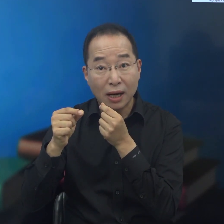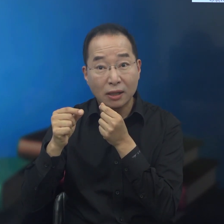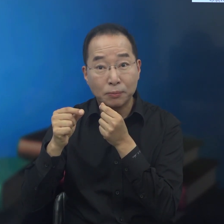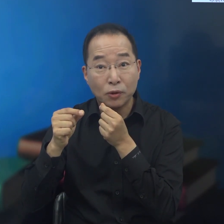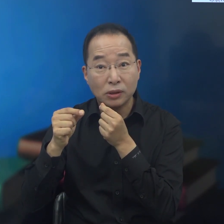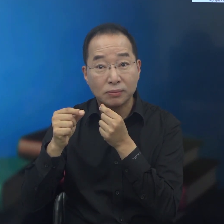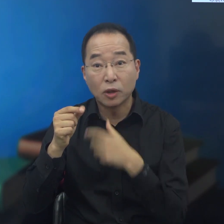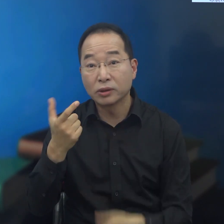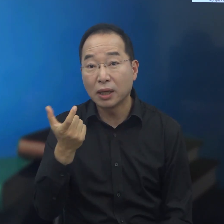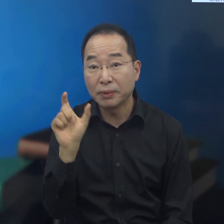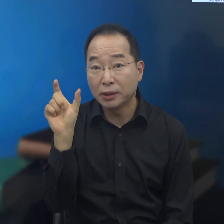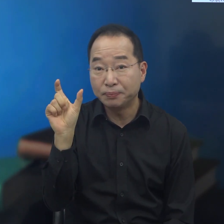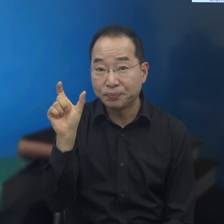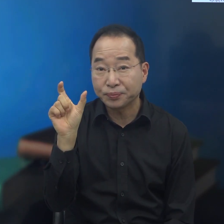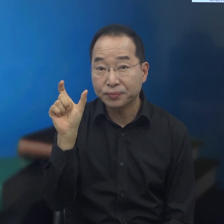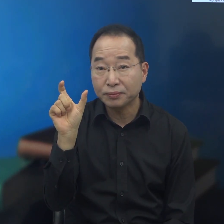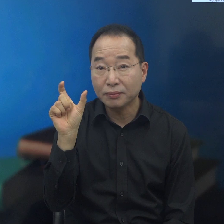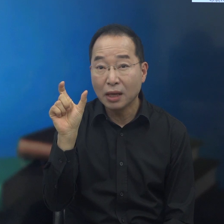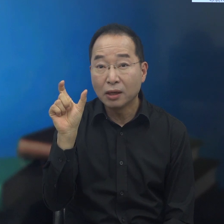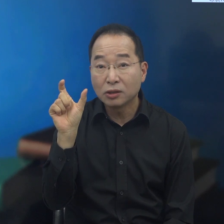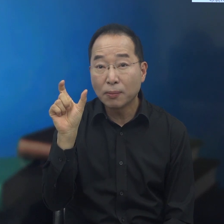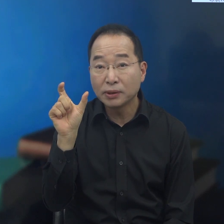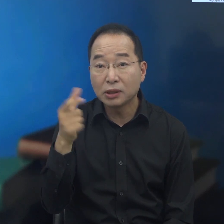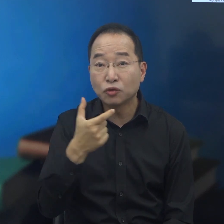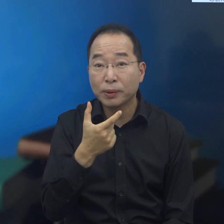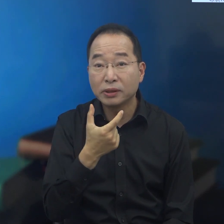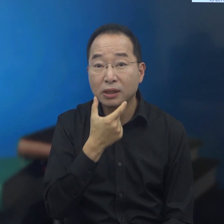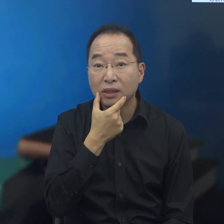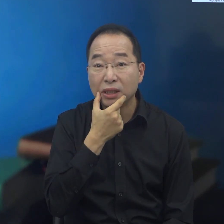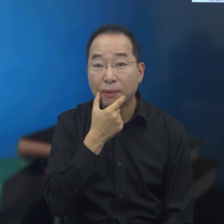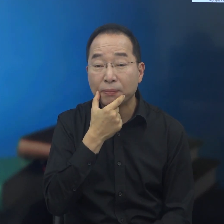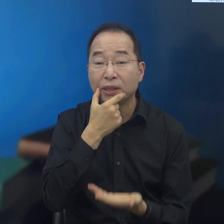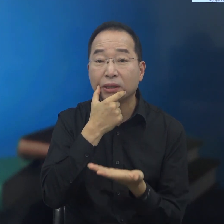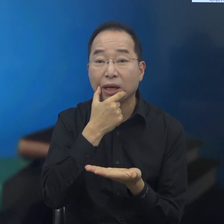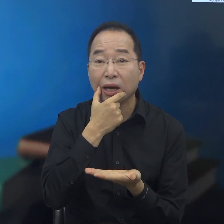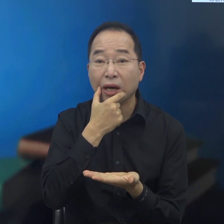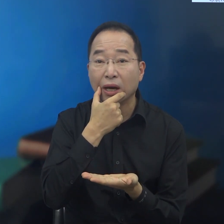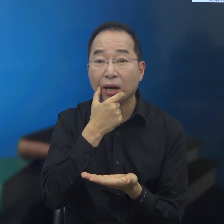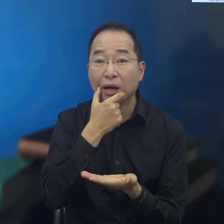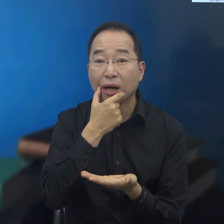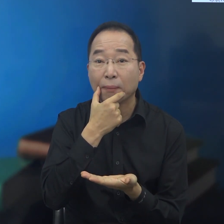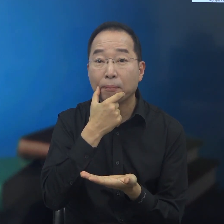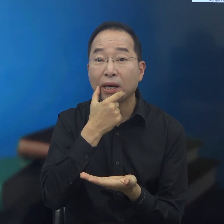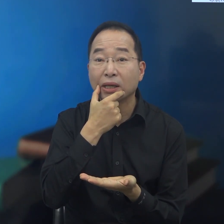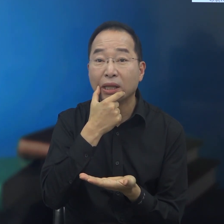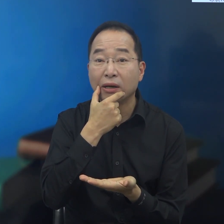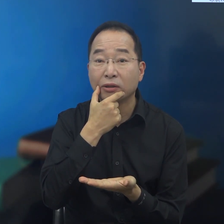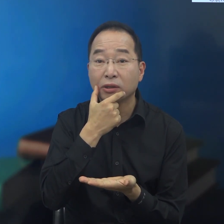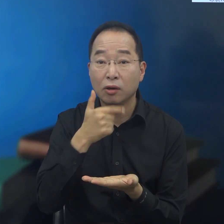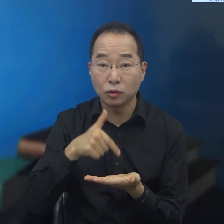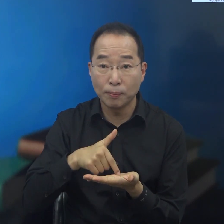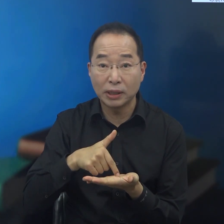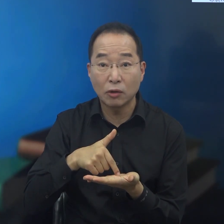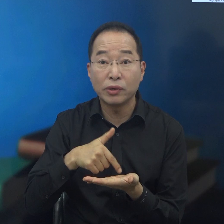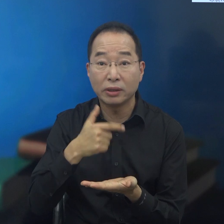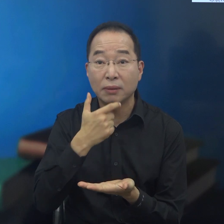쏙다라는 표현이 있습니다. 어떻게 하면은 첫 번째, 두 번째를 입 앞에 댔다가 빠르게 내려서 손바닥 위에 댑니다.